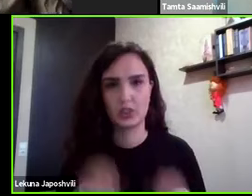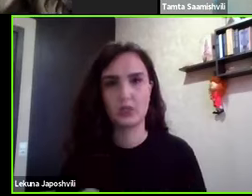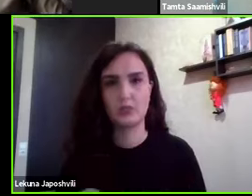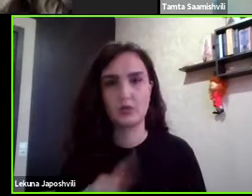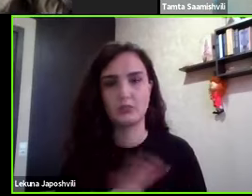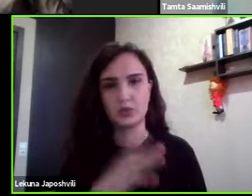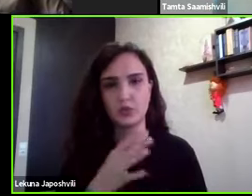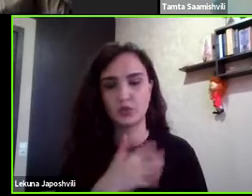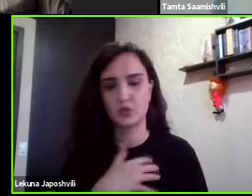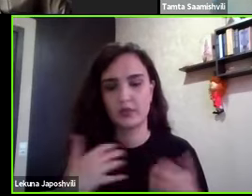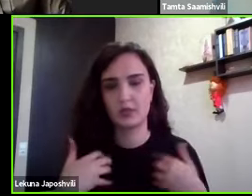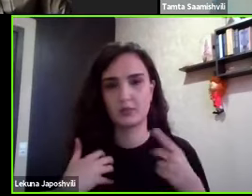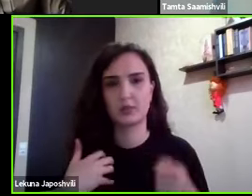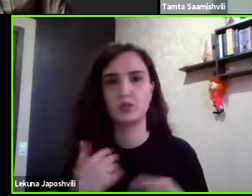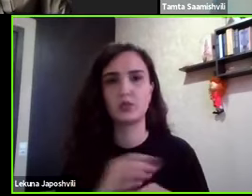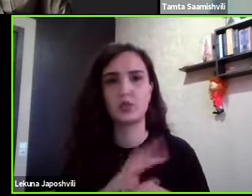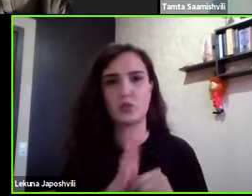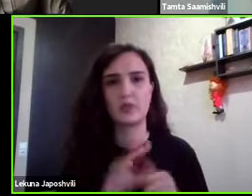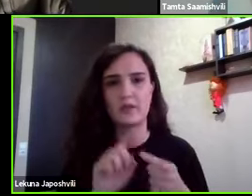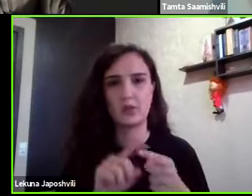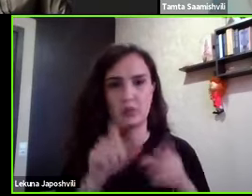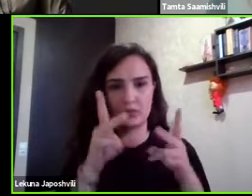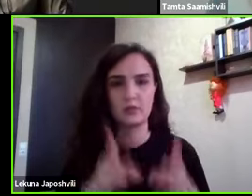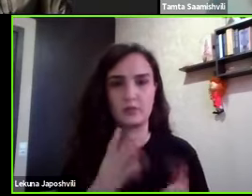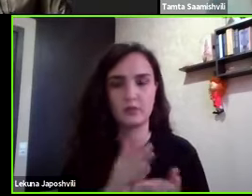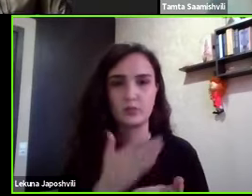არა ცხოველებს კორონავირუსს?